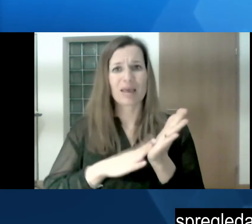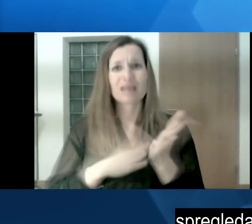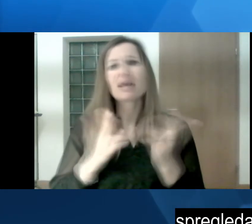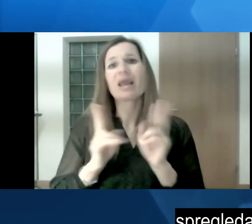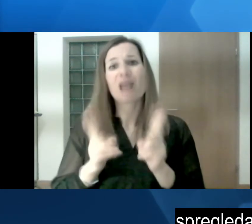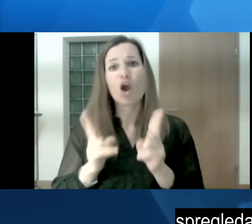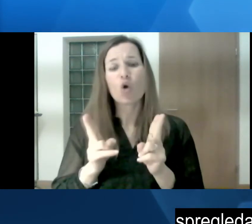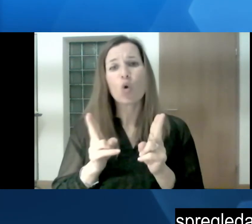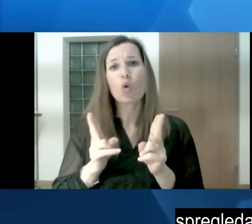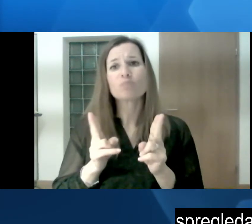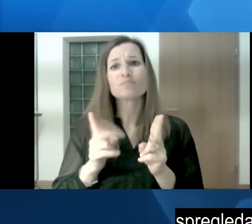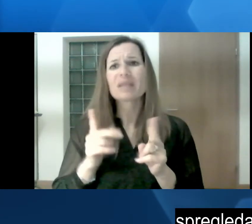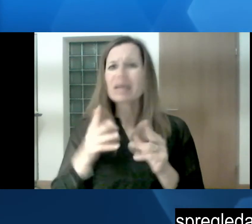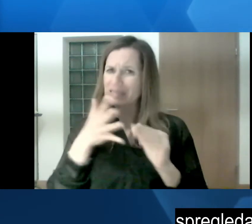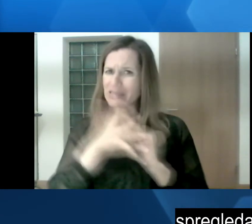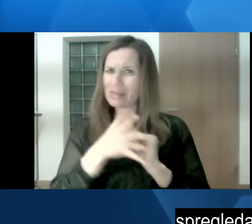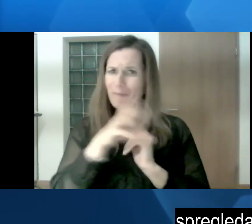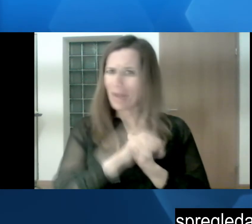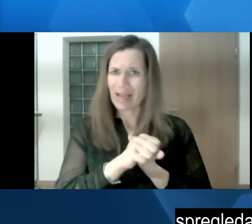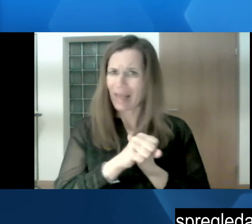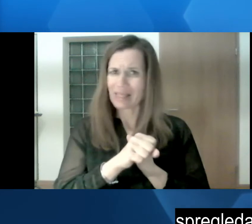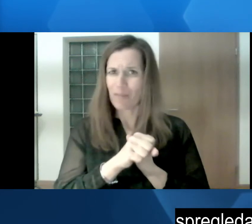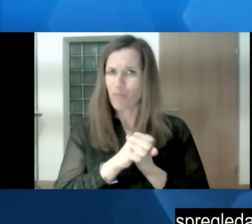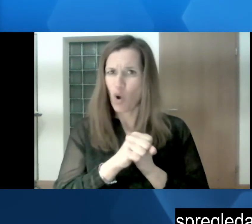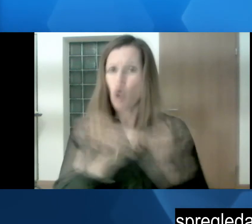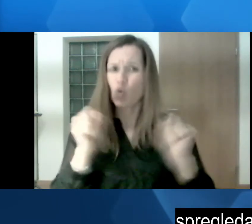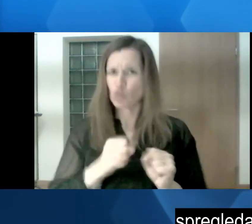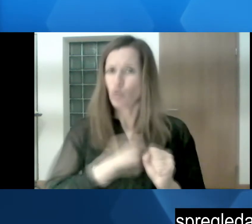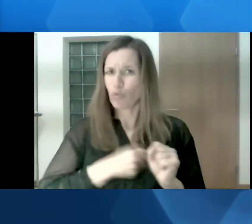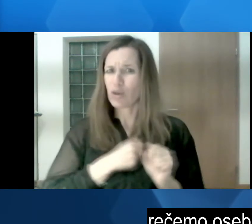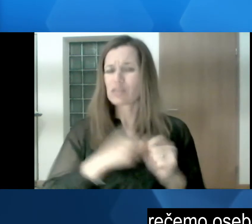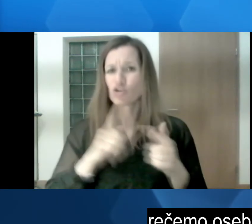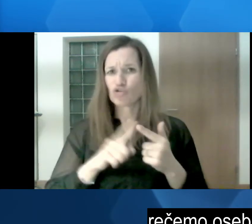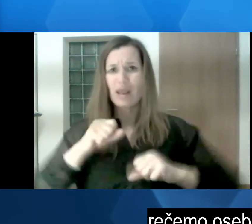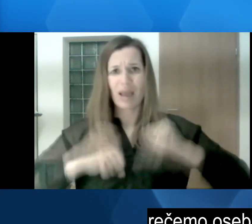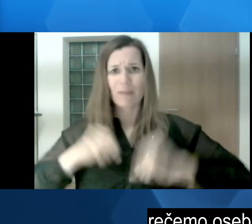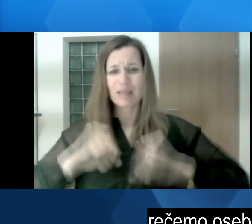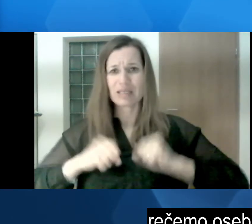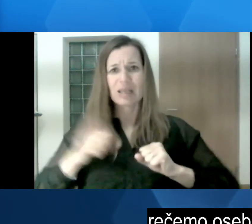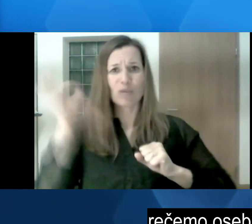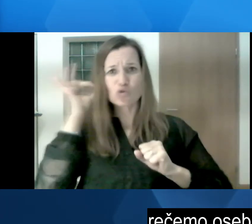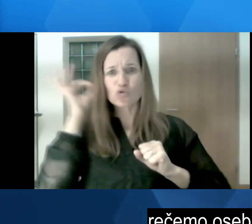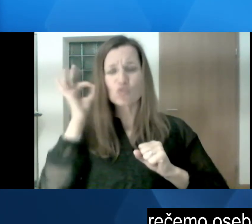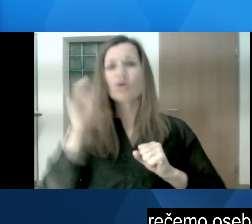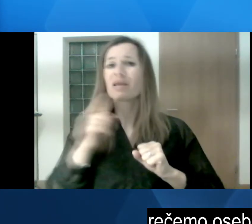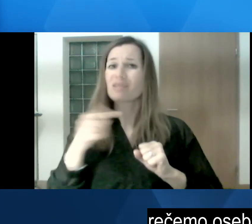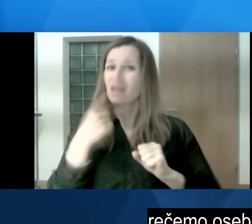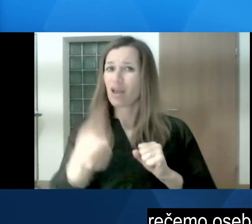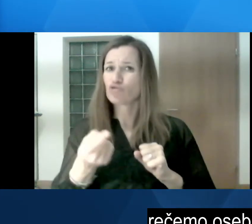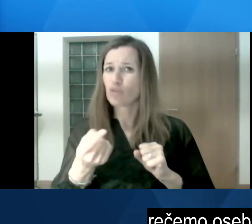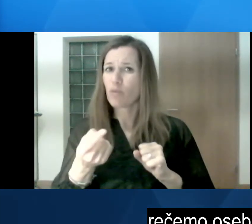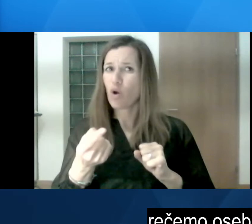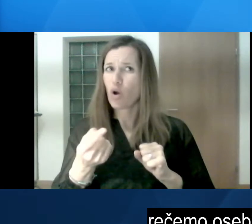spregledamo hudo bolezen, če rehabilitiramo sluh in v bistvu rečemo osebi, zdaj ste